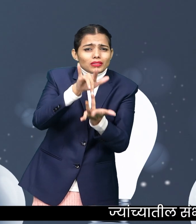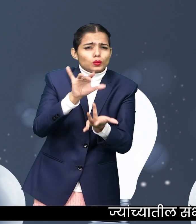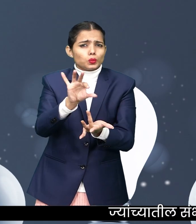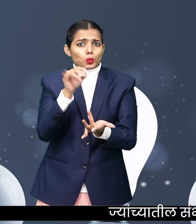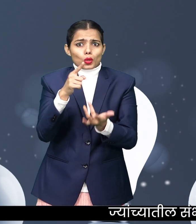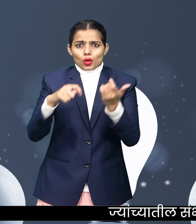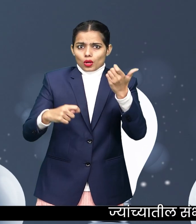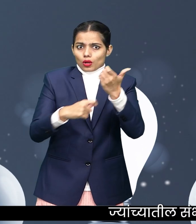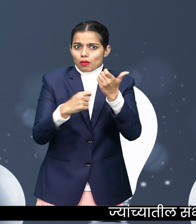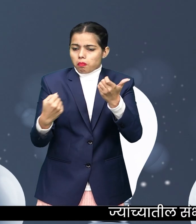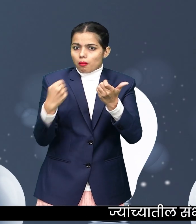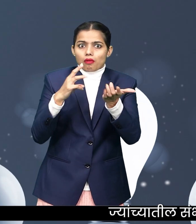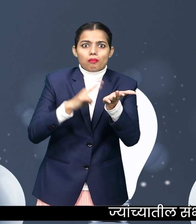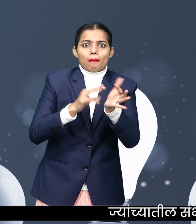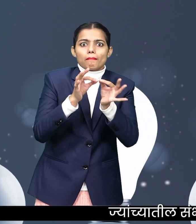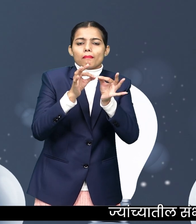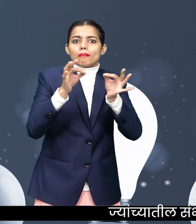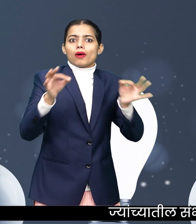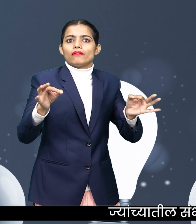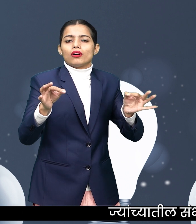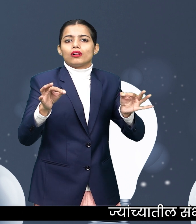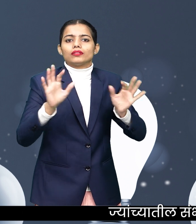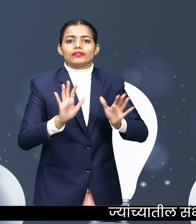ज्यांच्यातील संभाव्य फरक मोजायचा असतो.